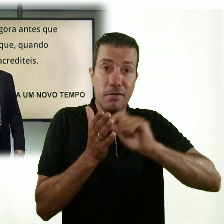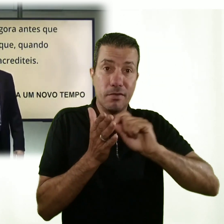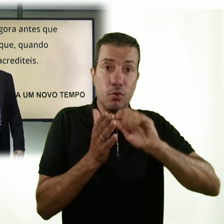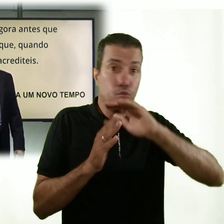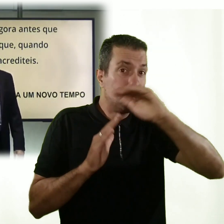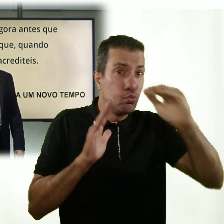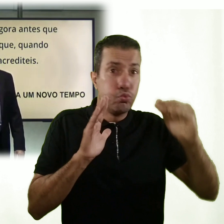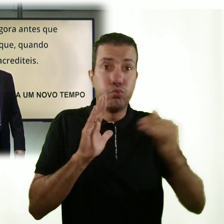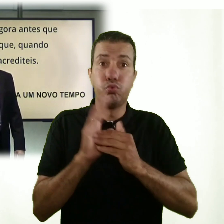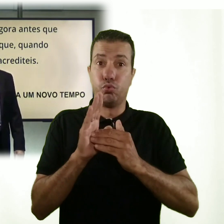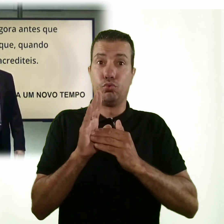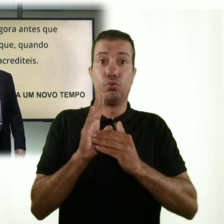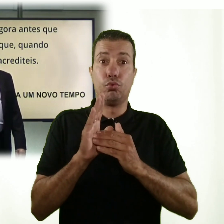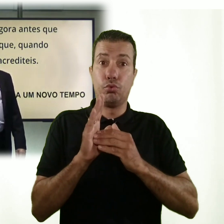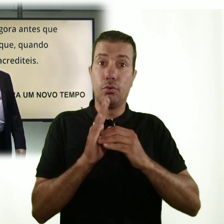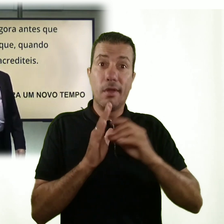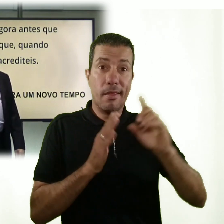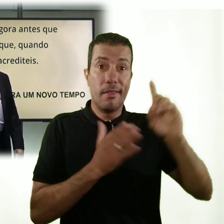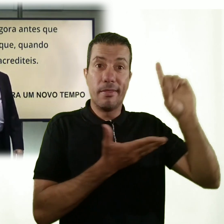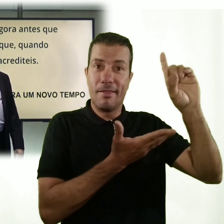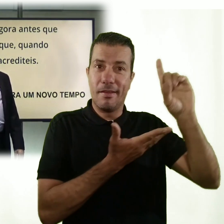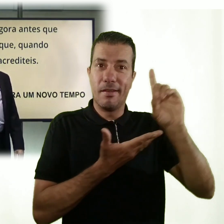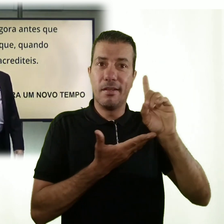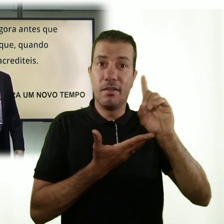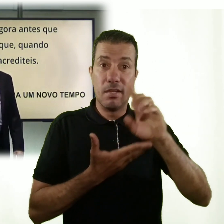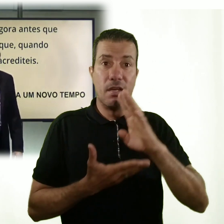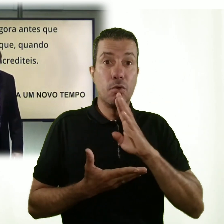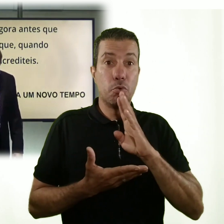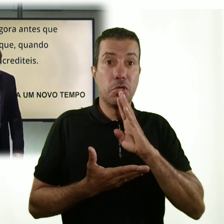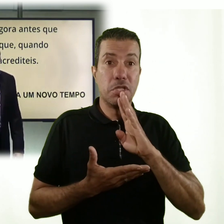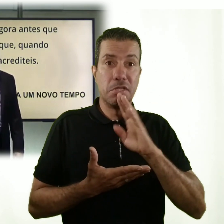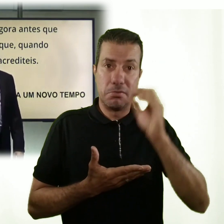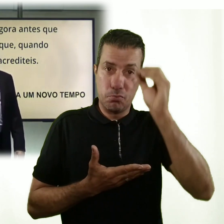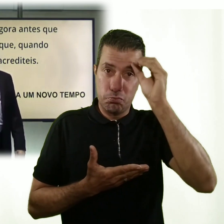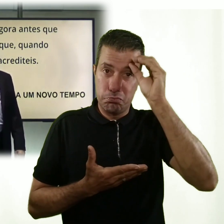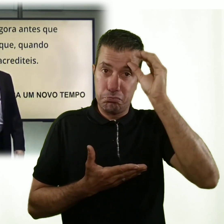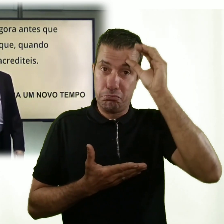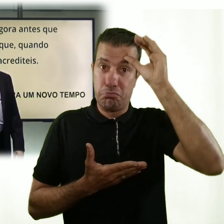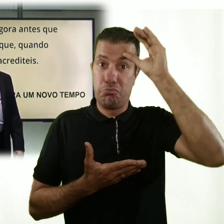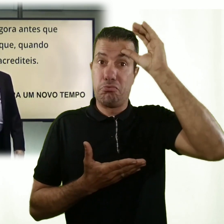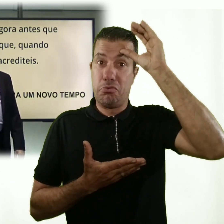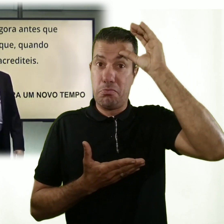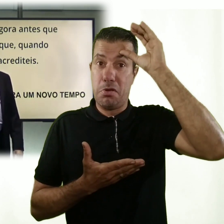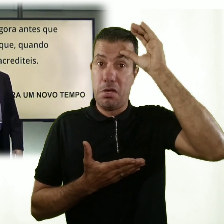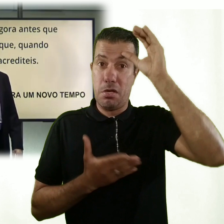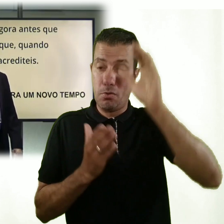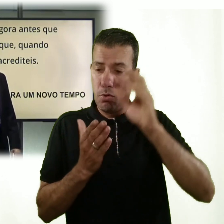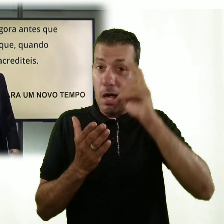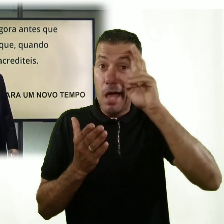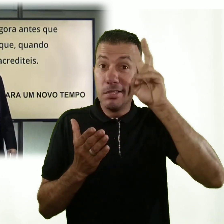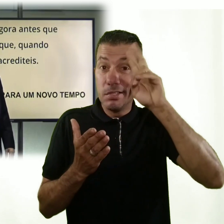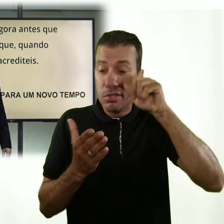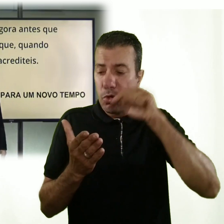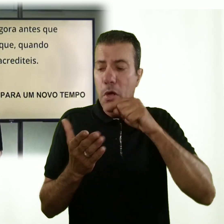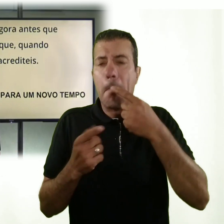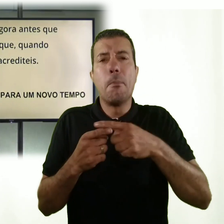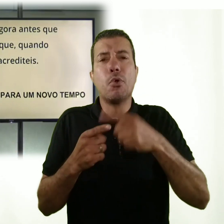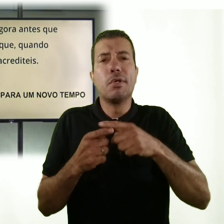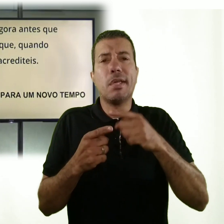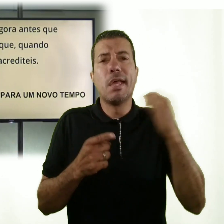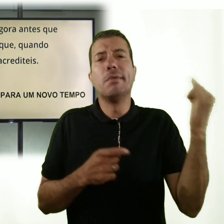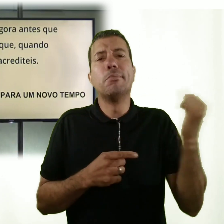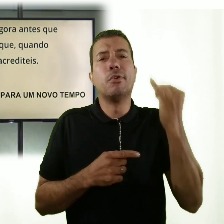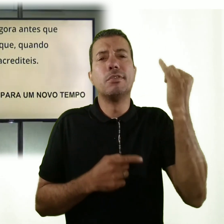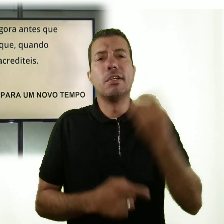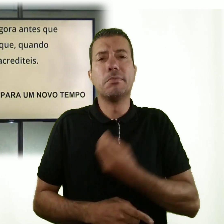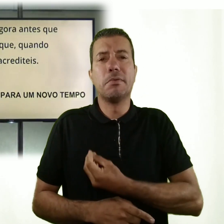tudo, você vai querer conhecer esse livro e saber qual é a história que está aqui. Por que isso é importante? Isso é